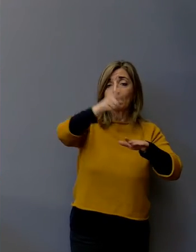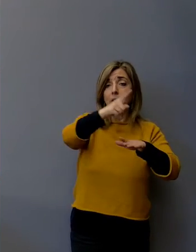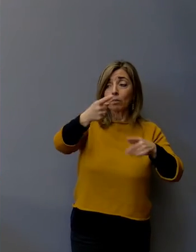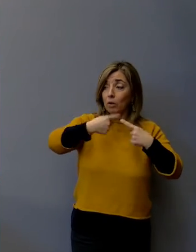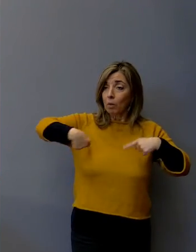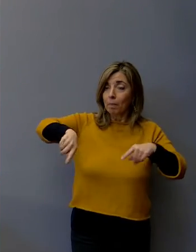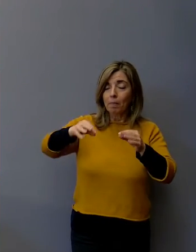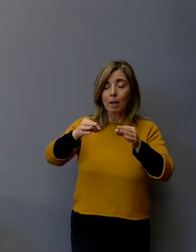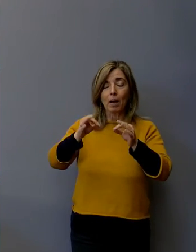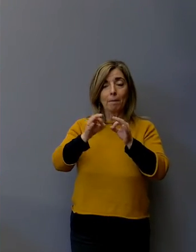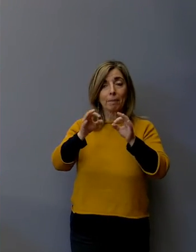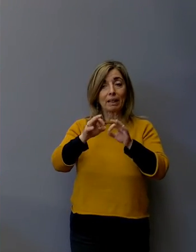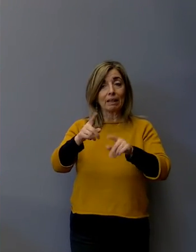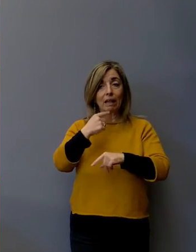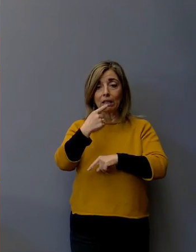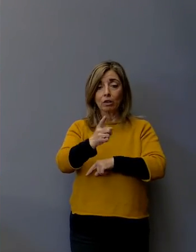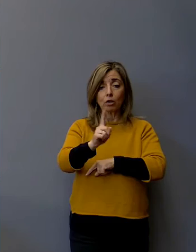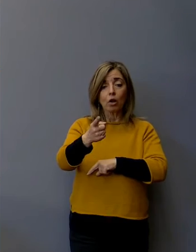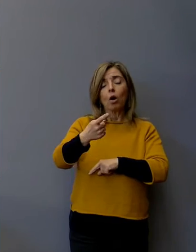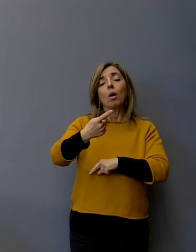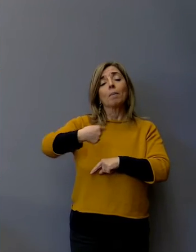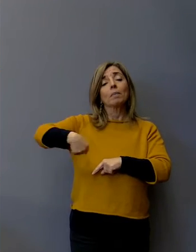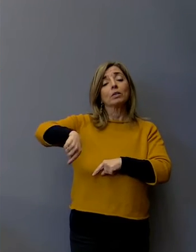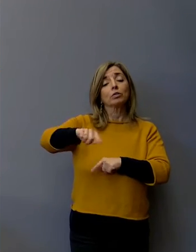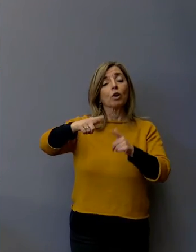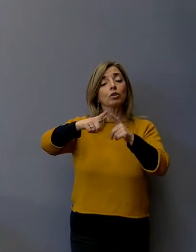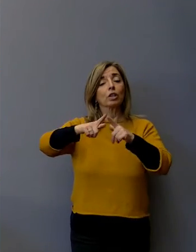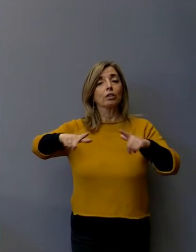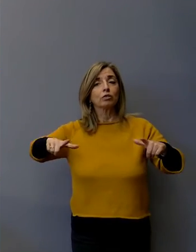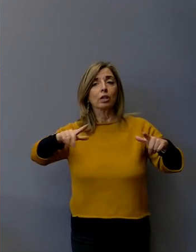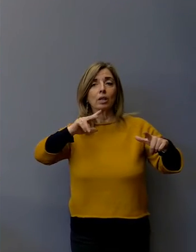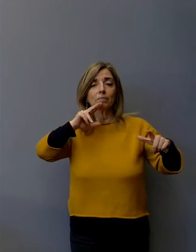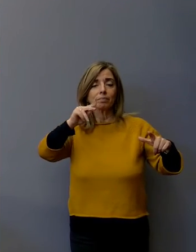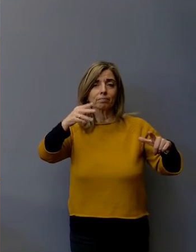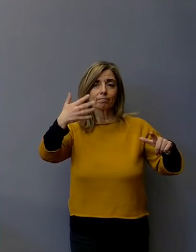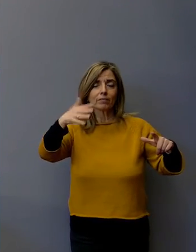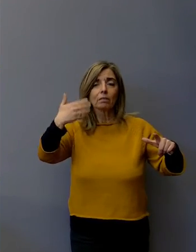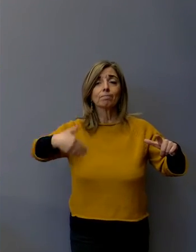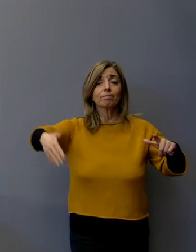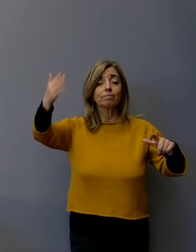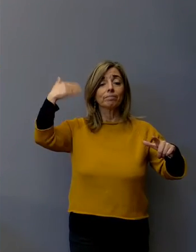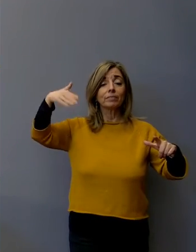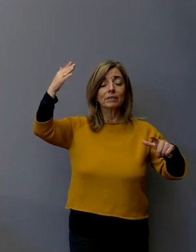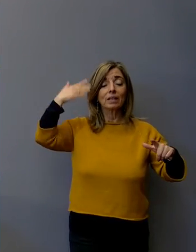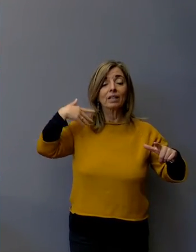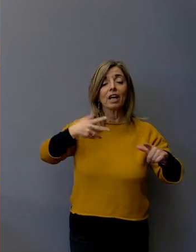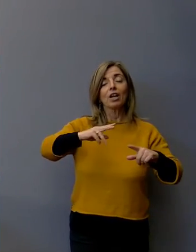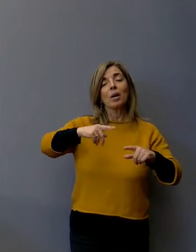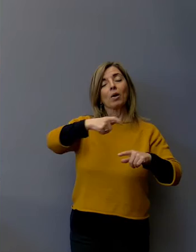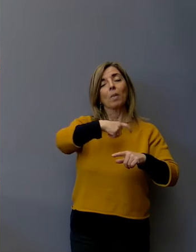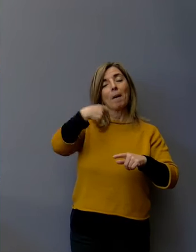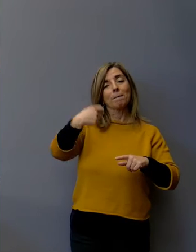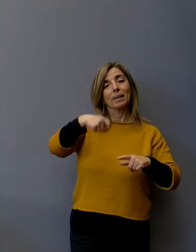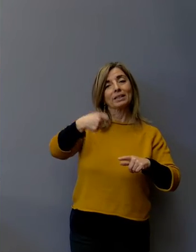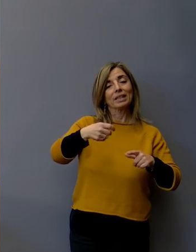nostra città la ha già vissuto quella fase in cui i presidenti di circoscrizione si chiamavano allora dovevano andare dal dall'assessore ai lavori pubblici ed al